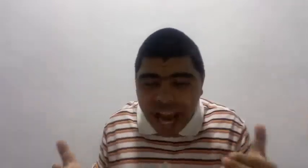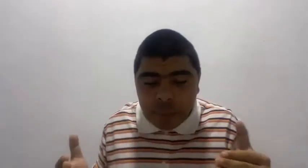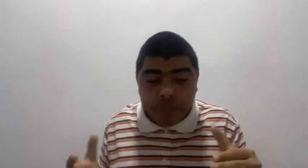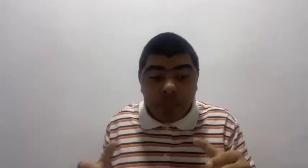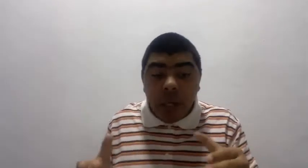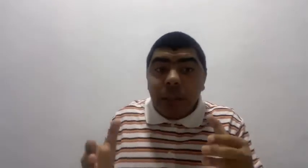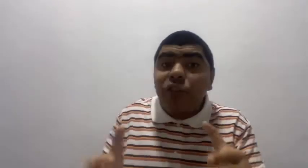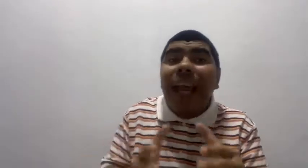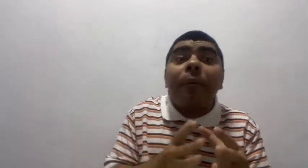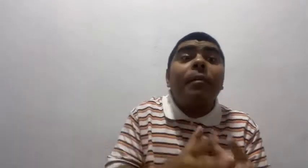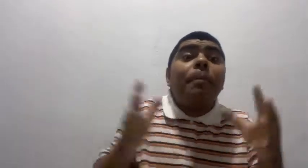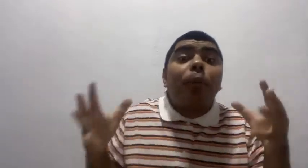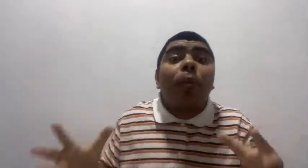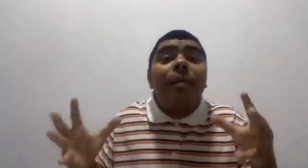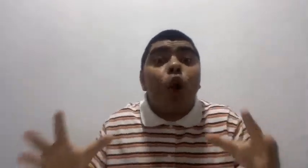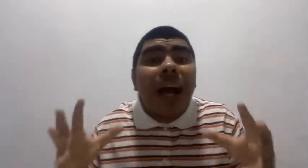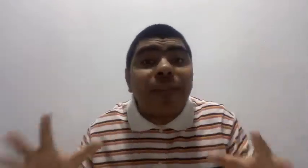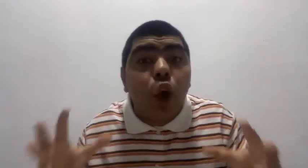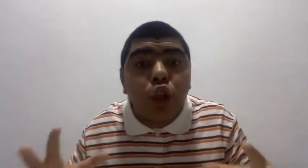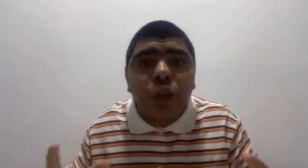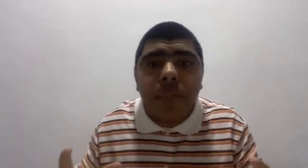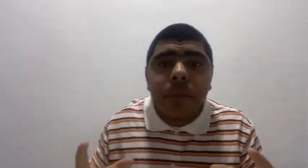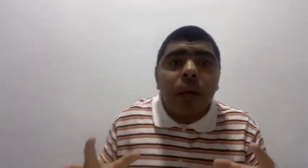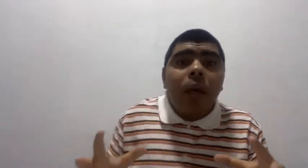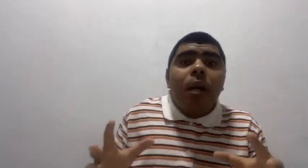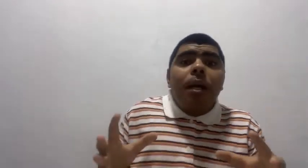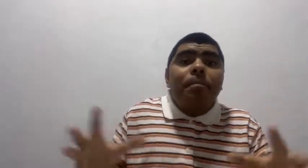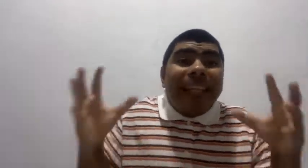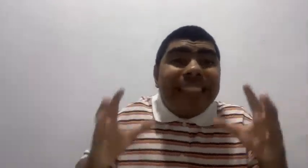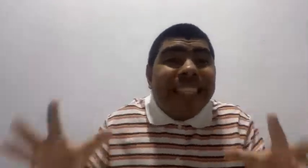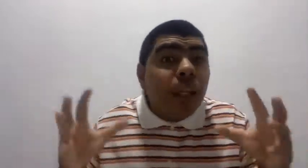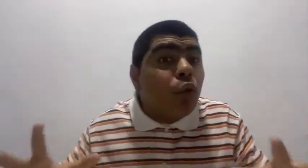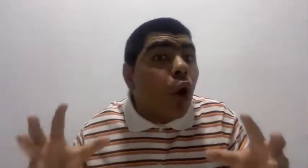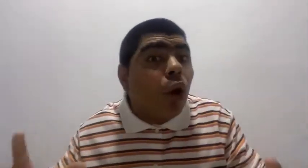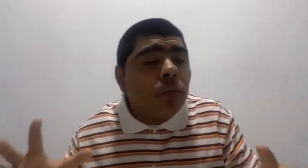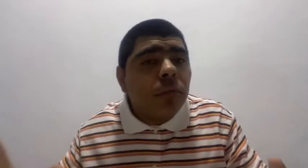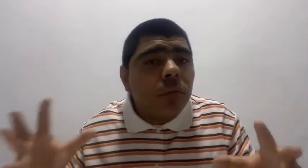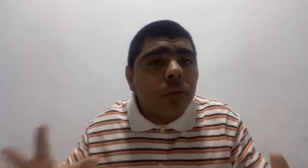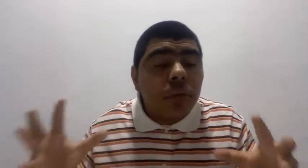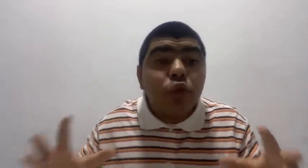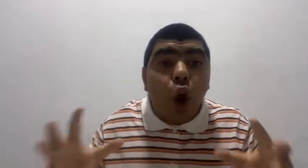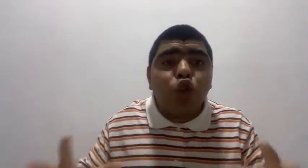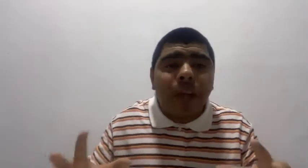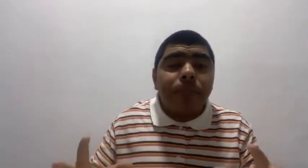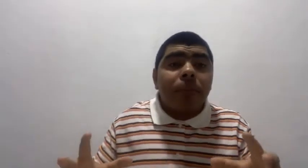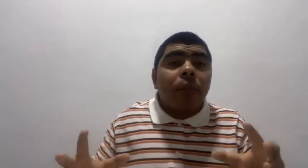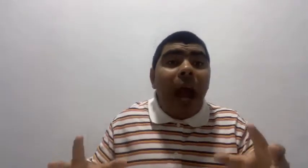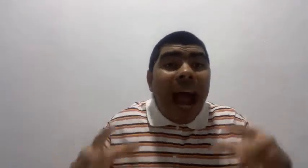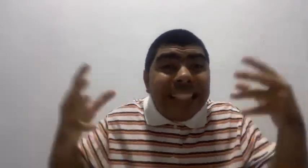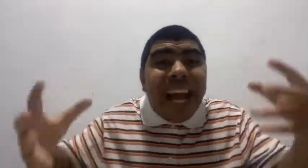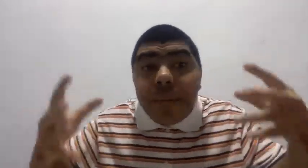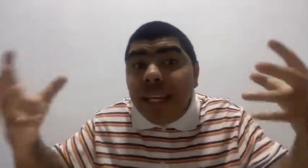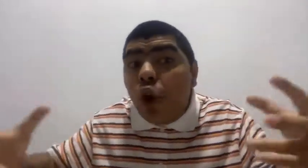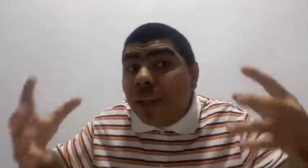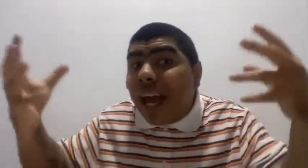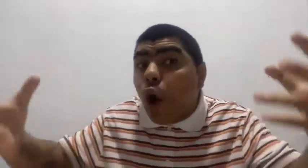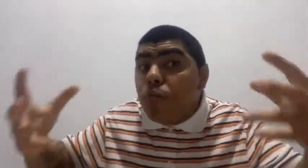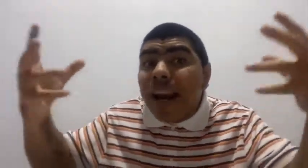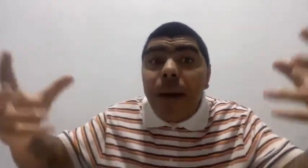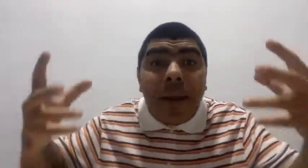hable. Dice la Biblia en Proverbios 14, versículo 12. Hay caminos que al hombre le